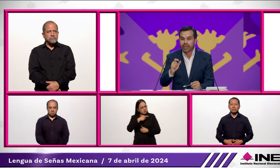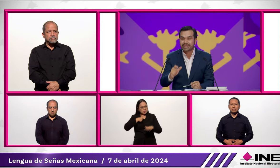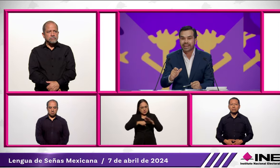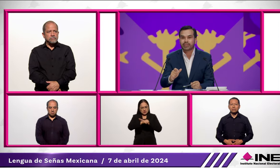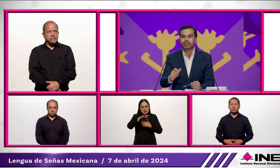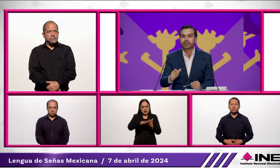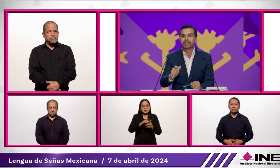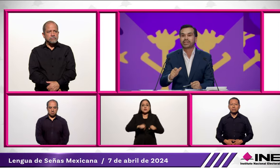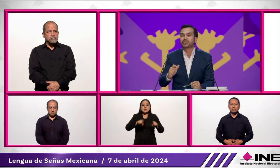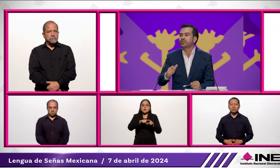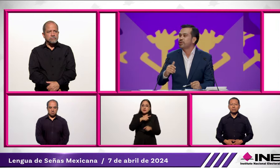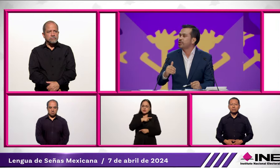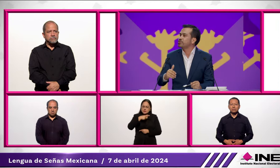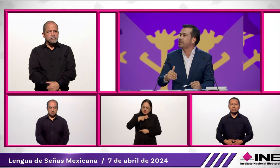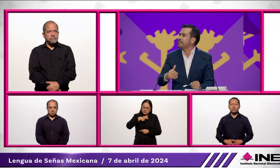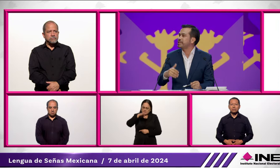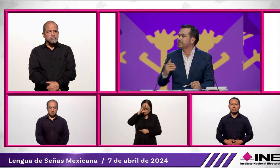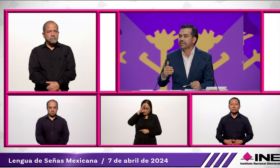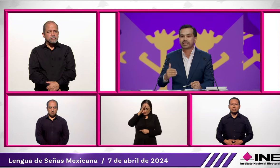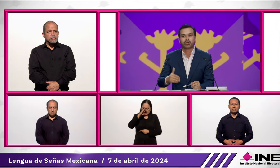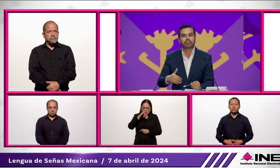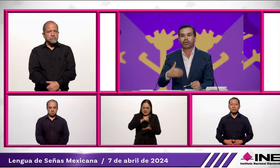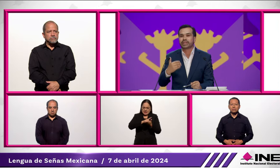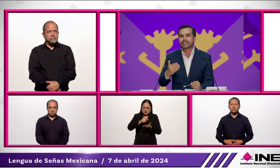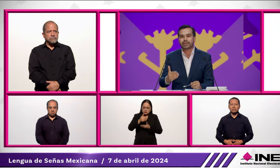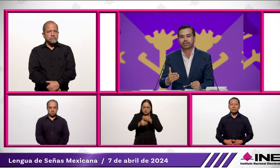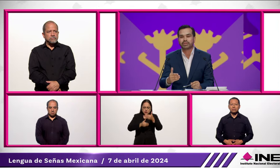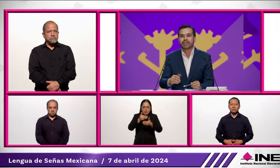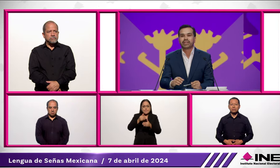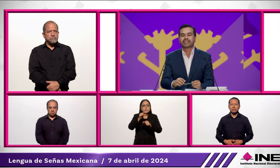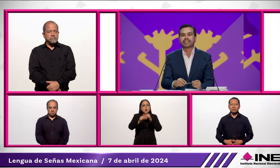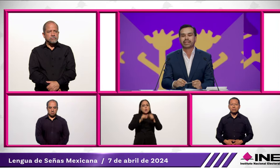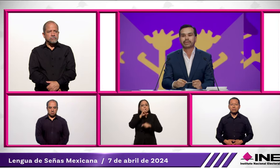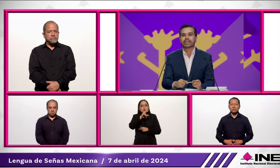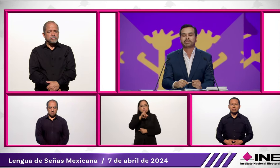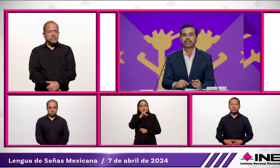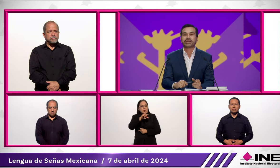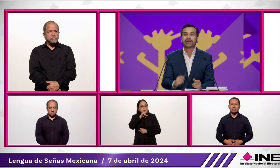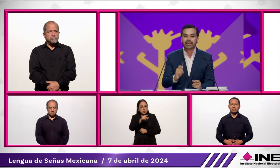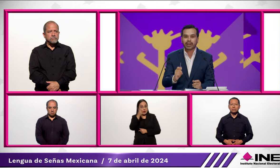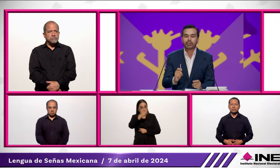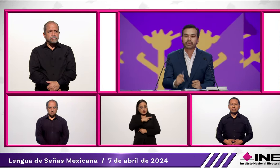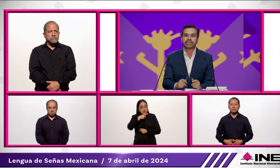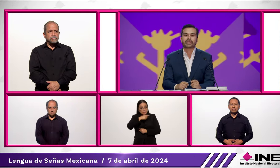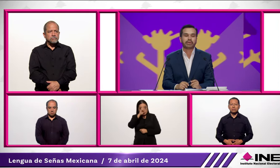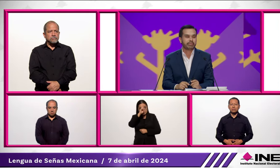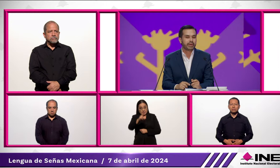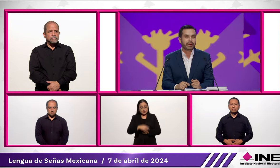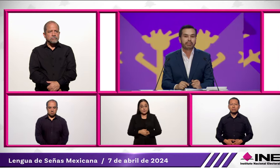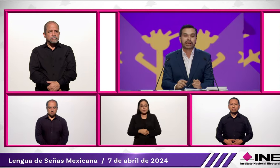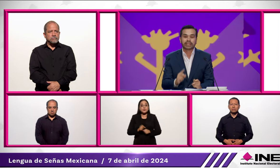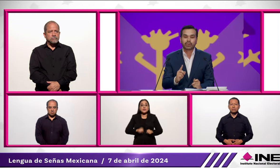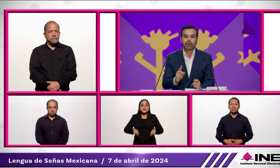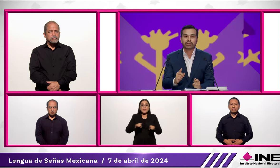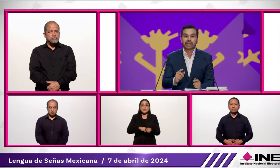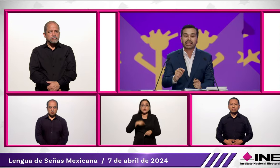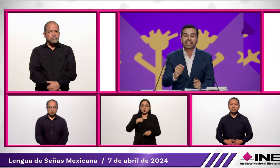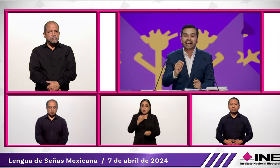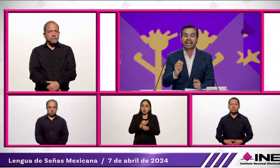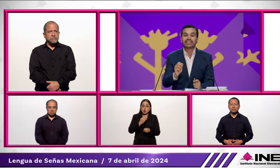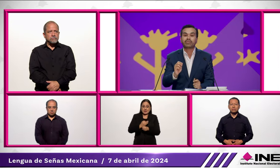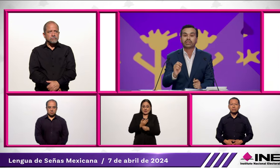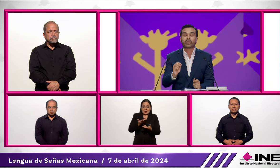de ir progresando, que los derechos no solamente se dan, son progresivos y que se deben de respetar. Quiero aprovechar también para hacer una